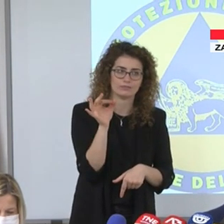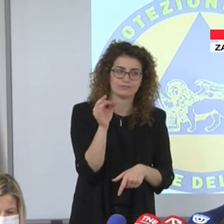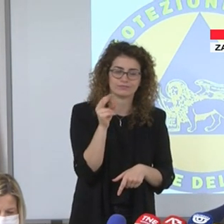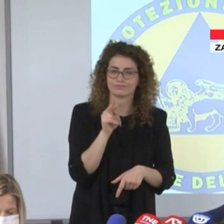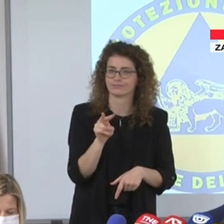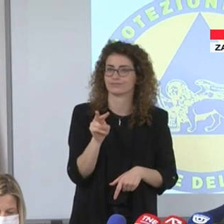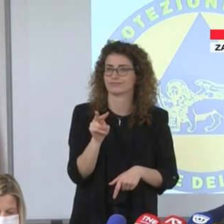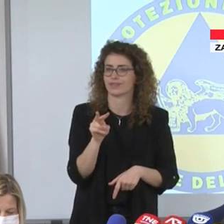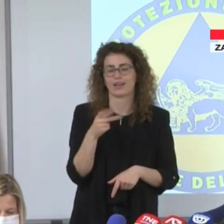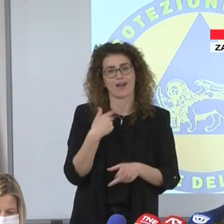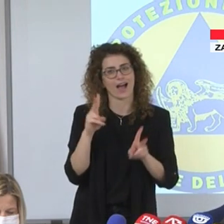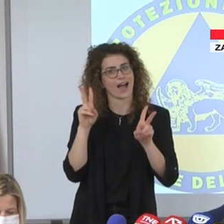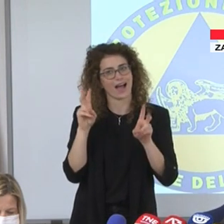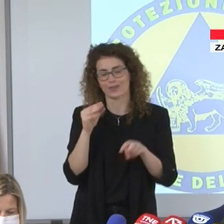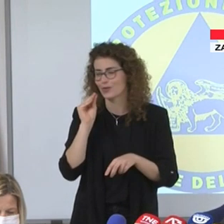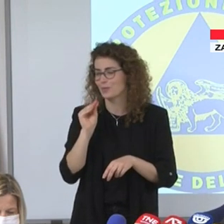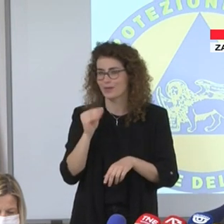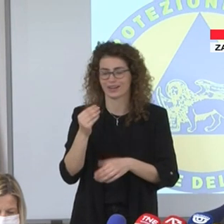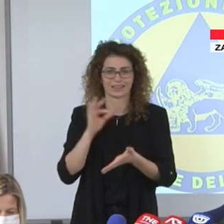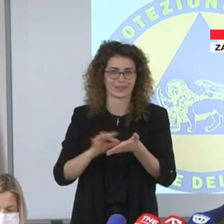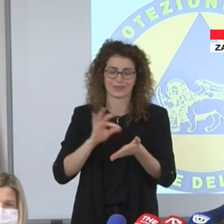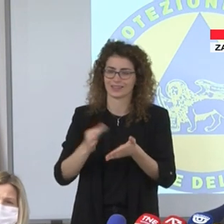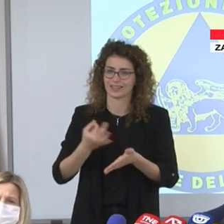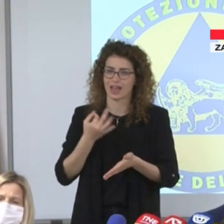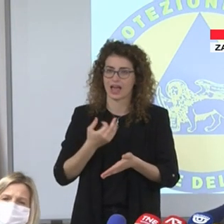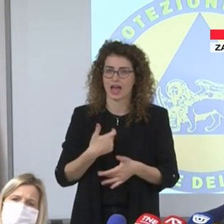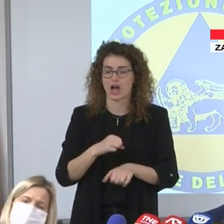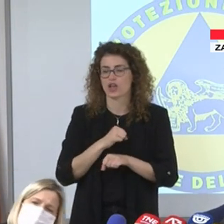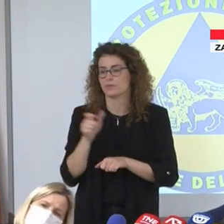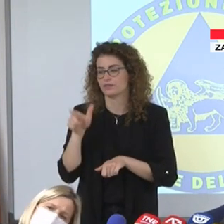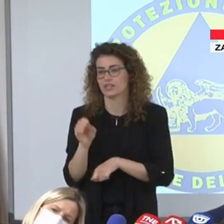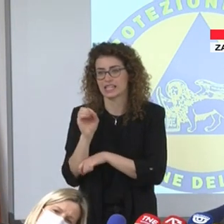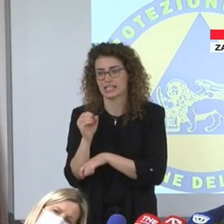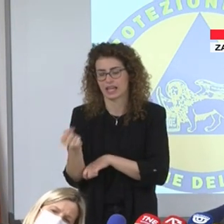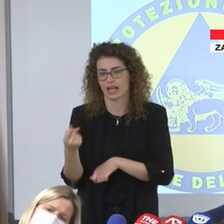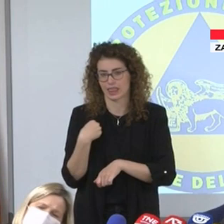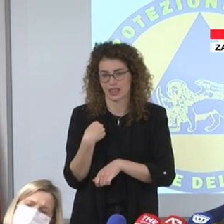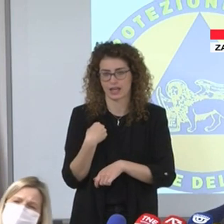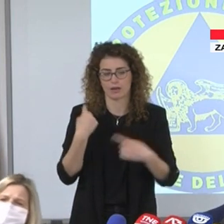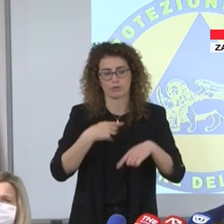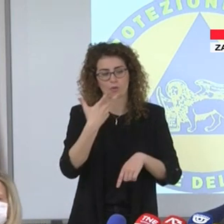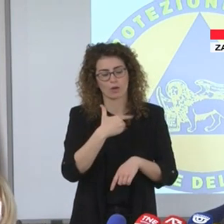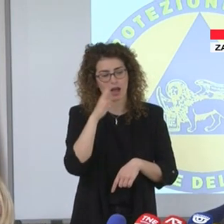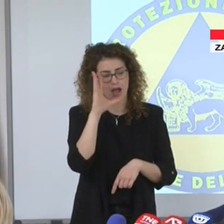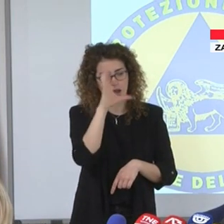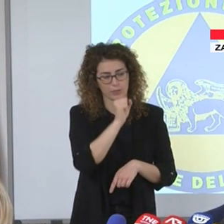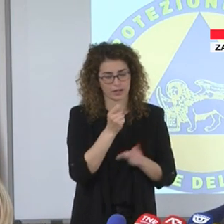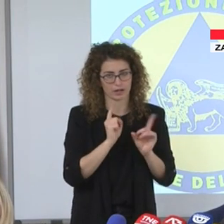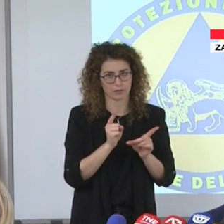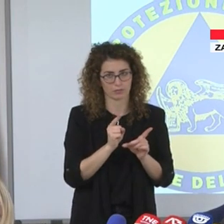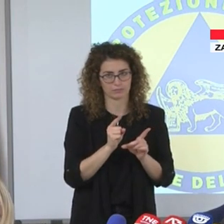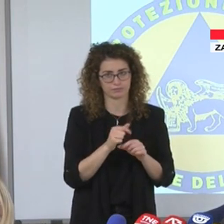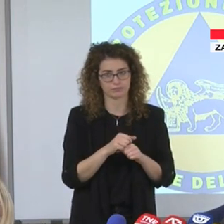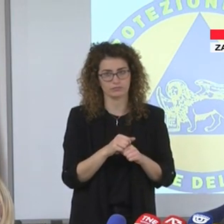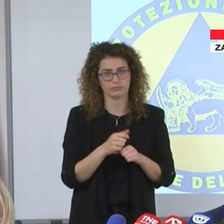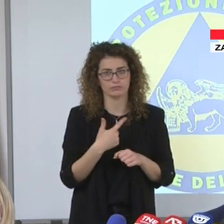Perché te putere la scuola è inevitabile. No, nella fattispecie credo sia un insegnante che mi scrive, no, nel senso che volevano capire se loro devono